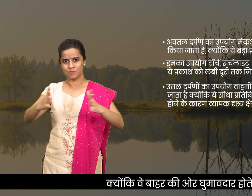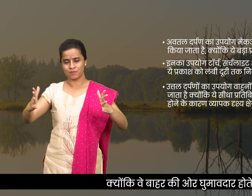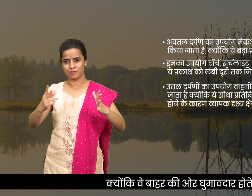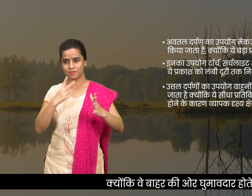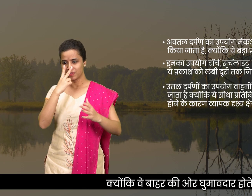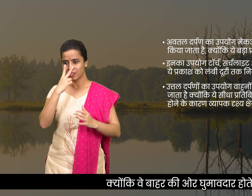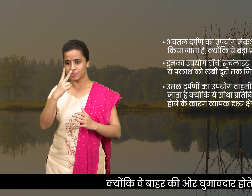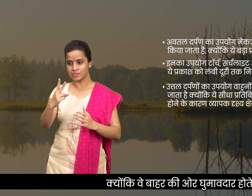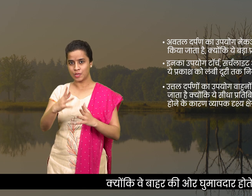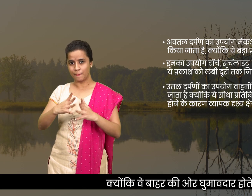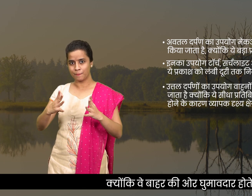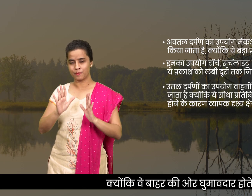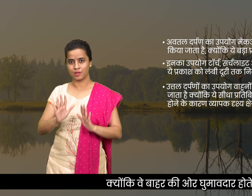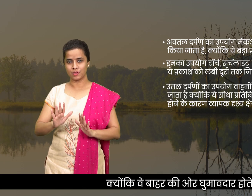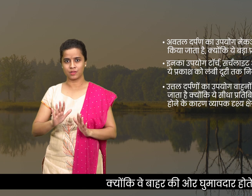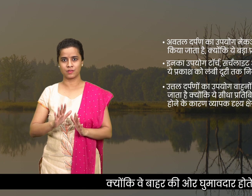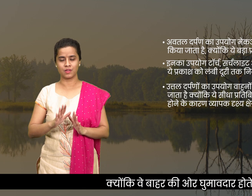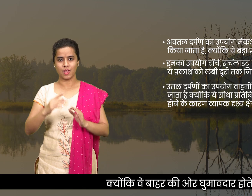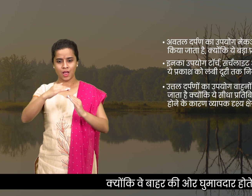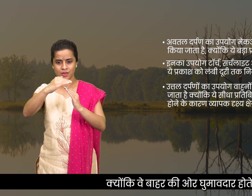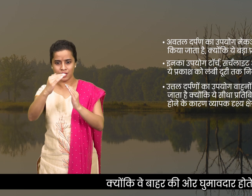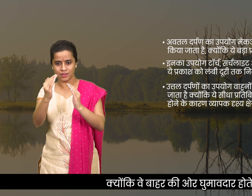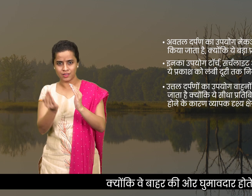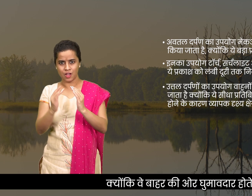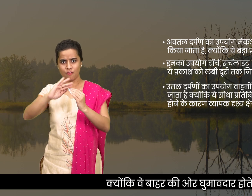वे बाहर की ओर घुमावदार होते हैं।